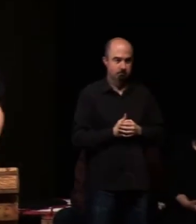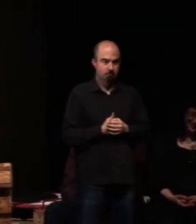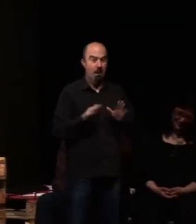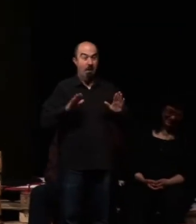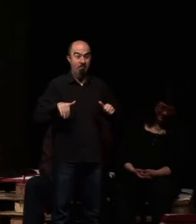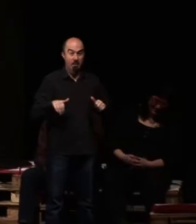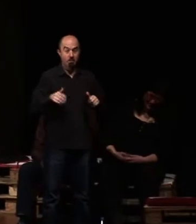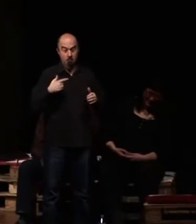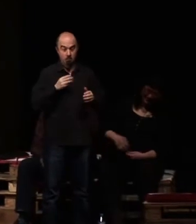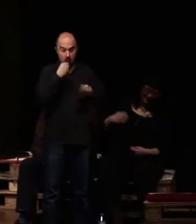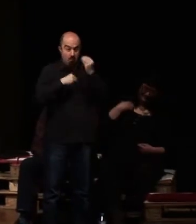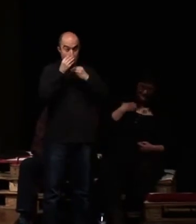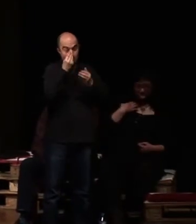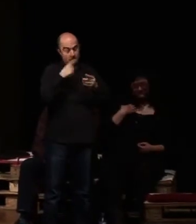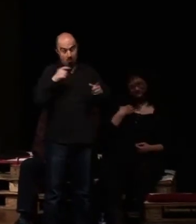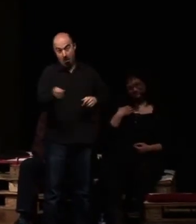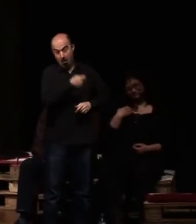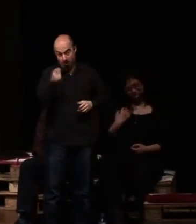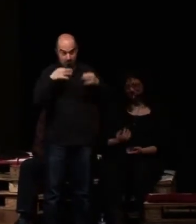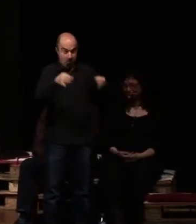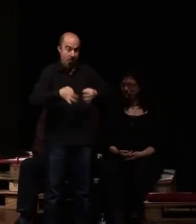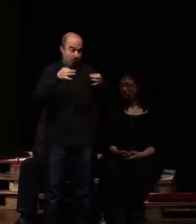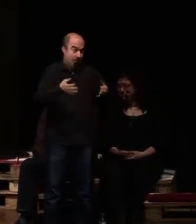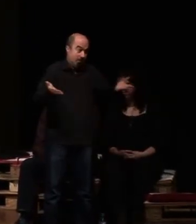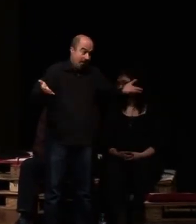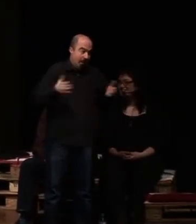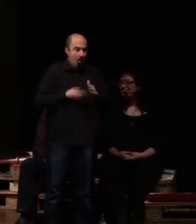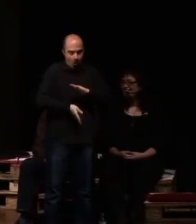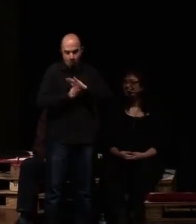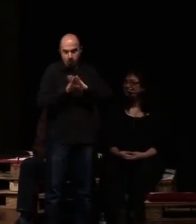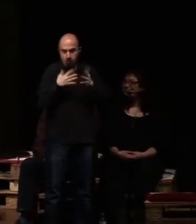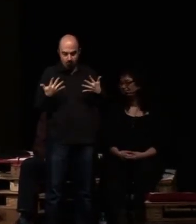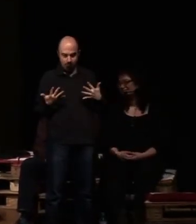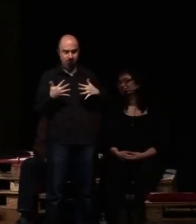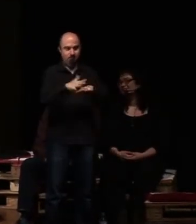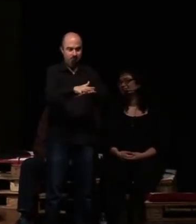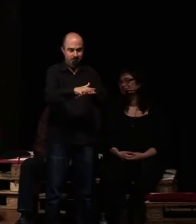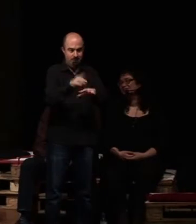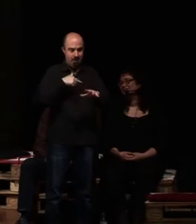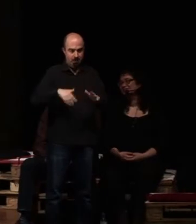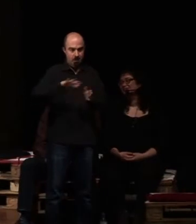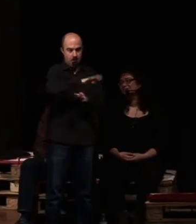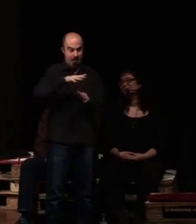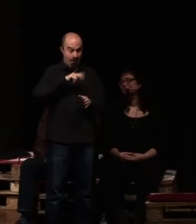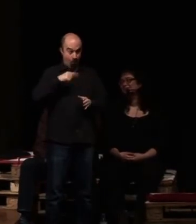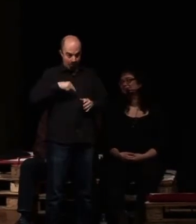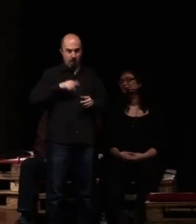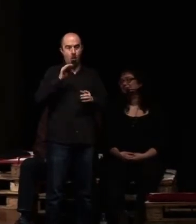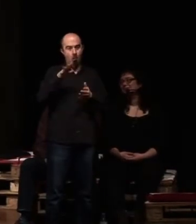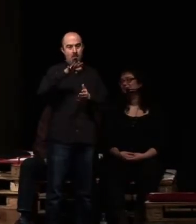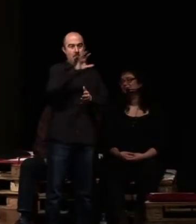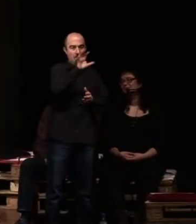Finalment, he deixat moltes coses, però m'estic enrotllant com sempre. Per això ens cal aquest procés de confluència. Aquí a la perifèria europea, ens cal aquí, als